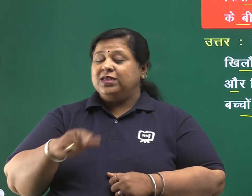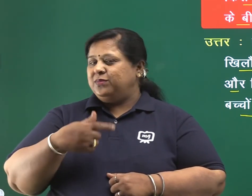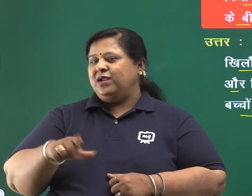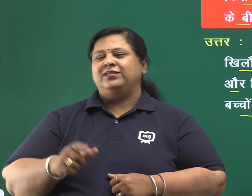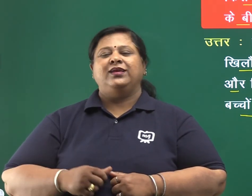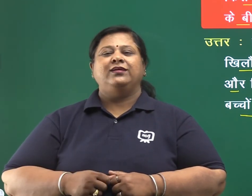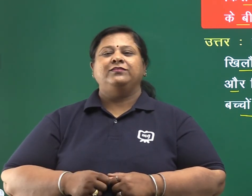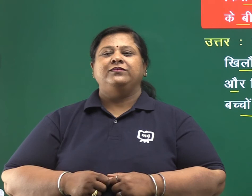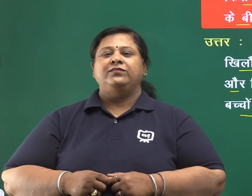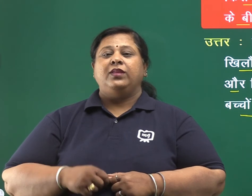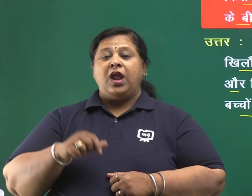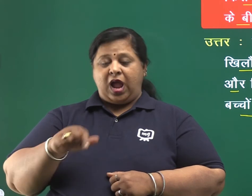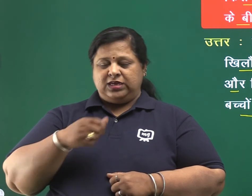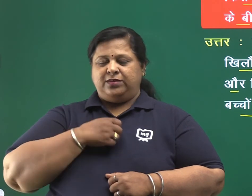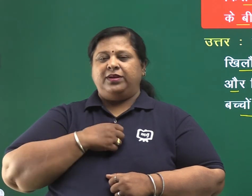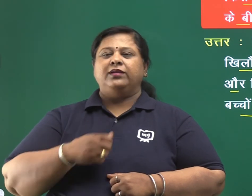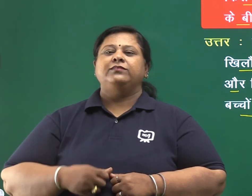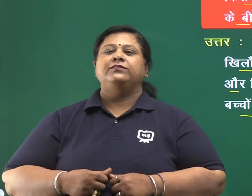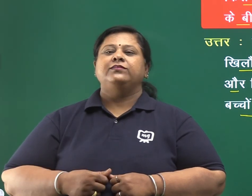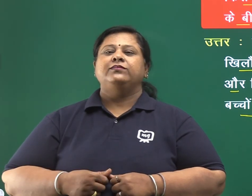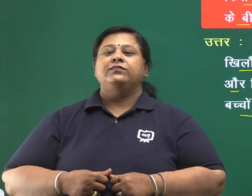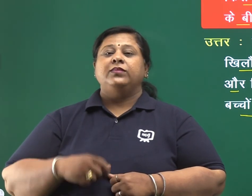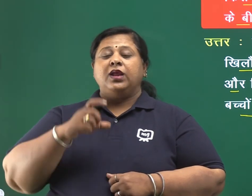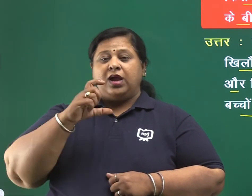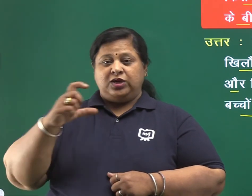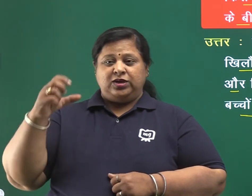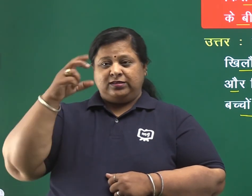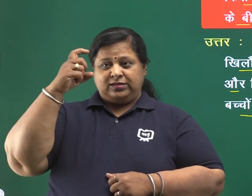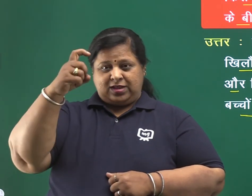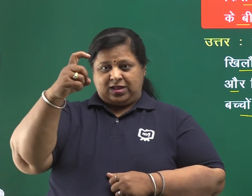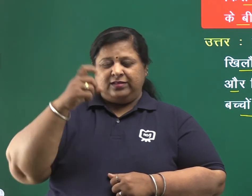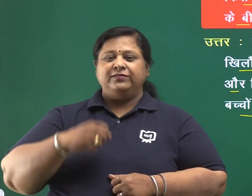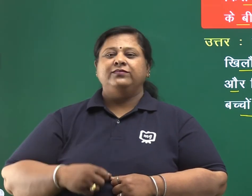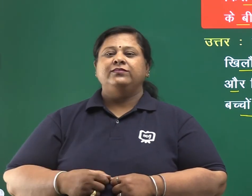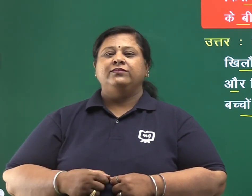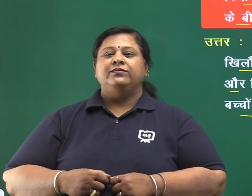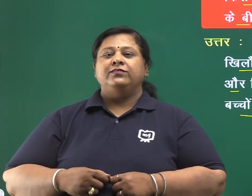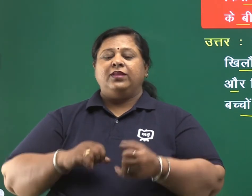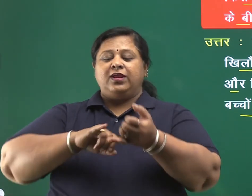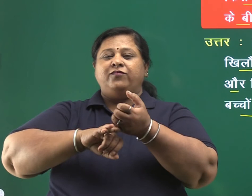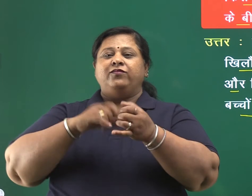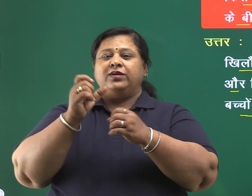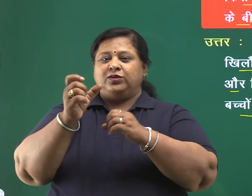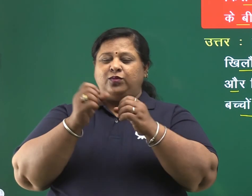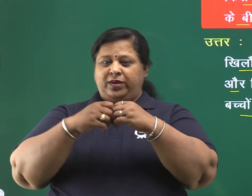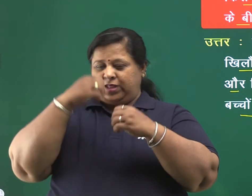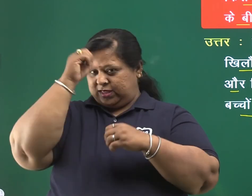से आज हमने कक्षा 7 विषय हिंदी